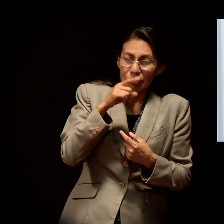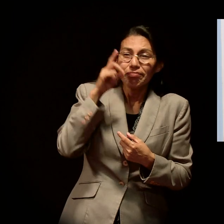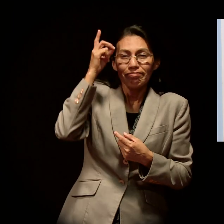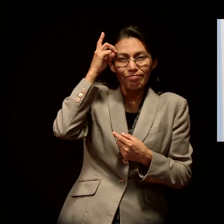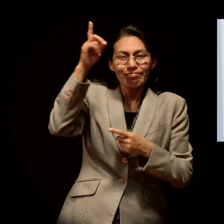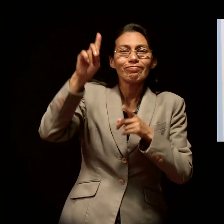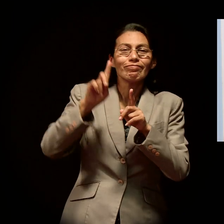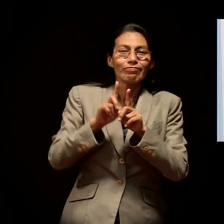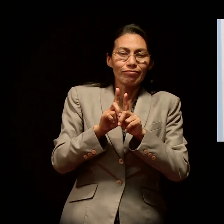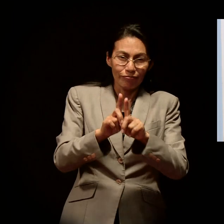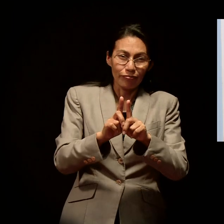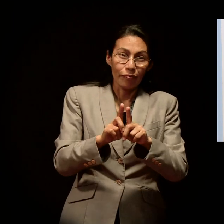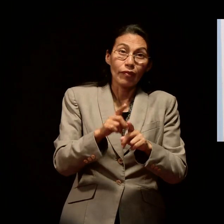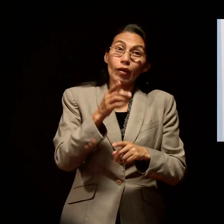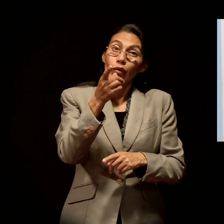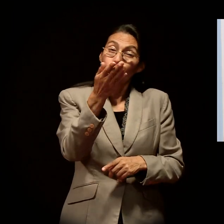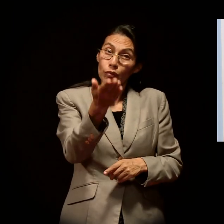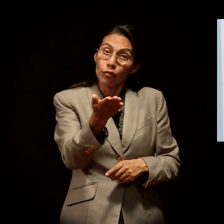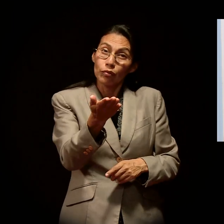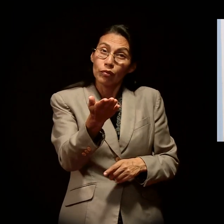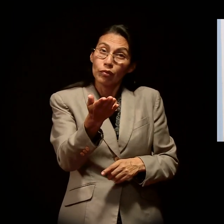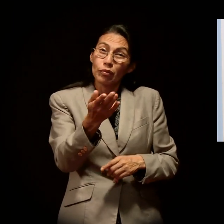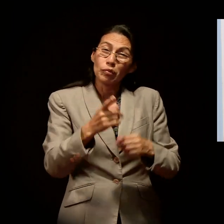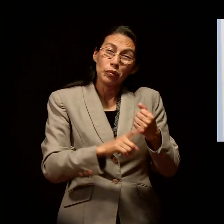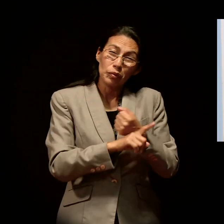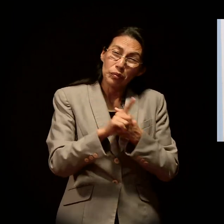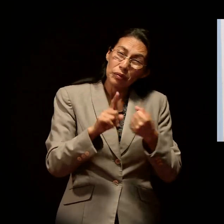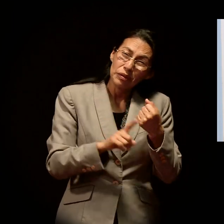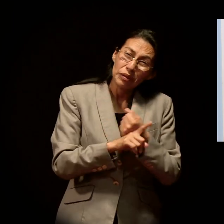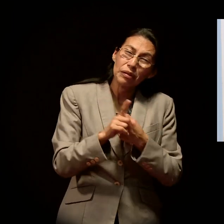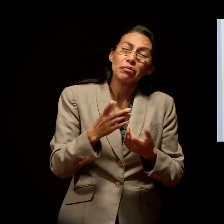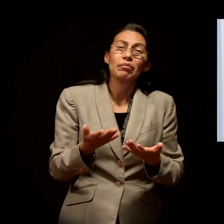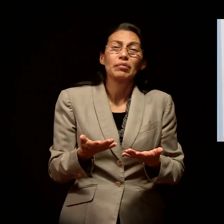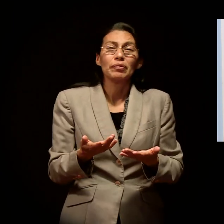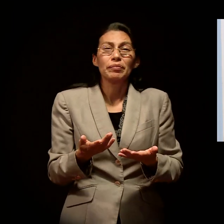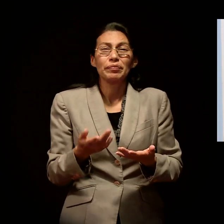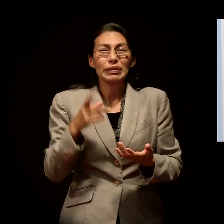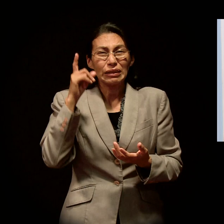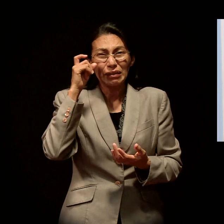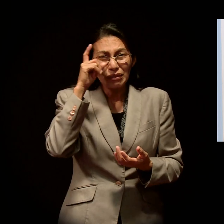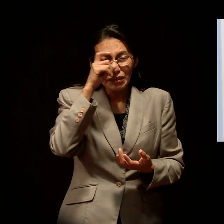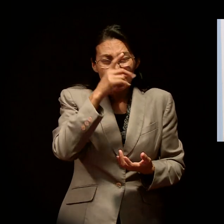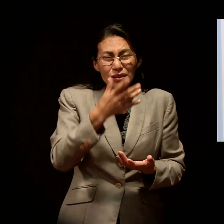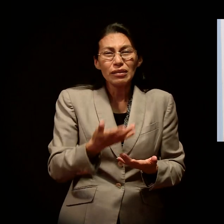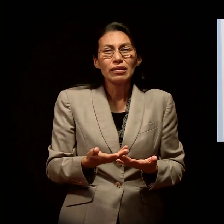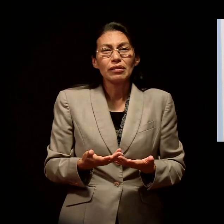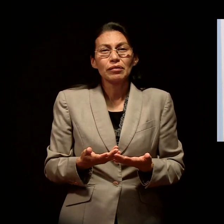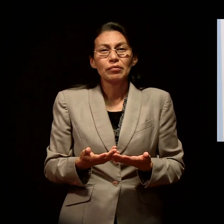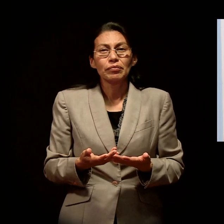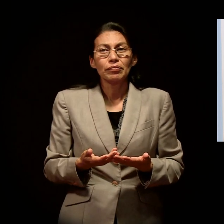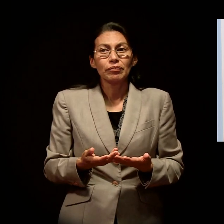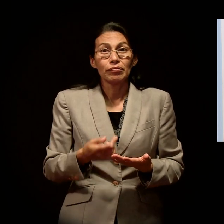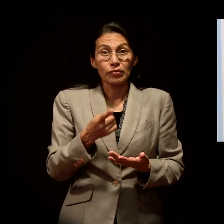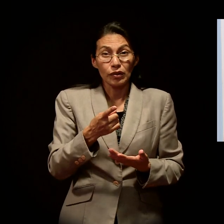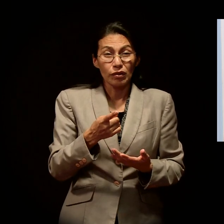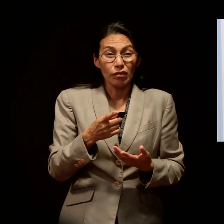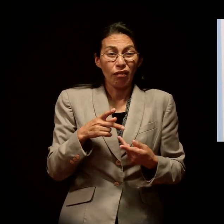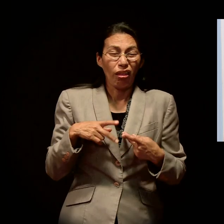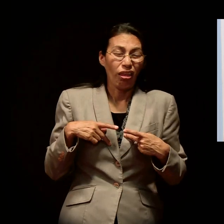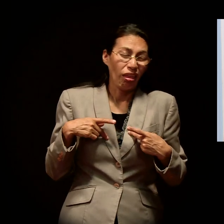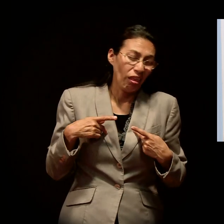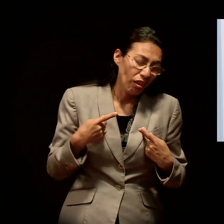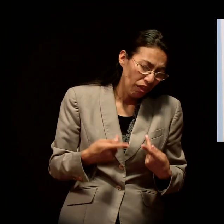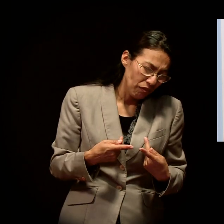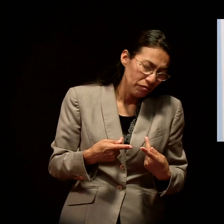señor Así que si hoy estás pasando que digo radio oyente televidente si estás pasando por